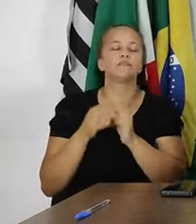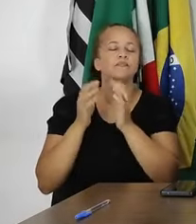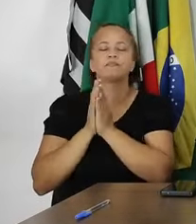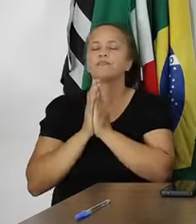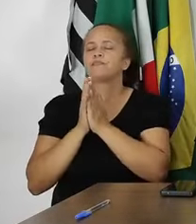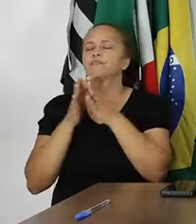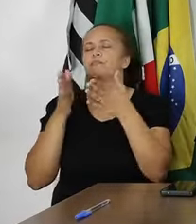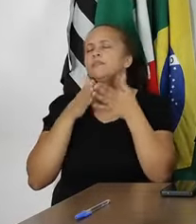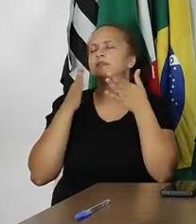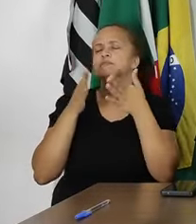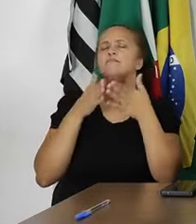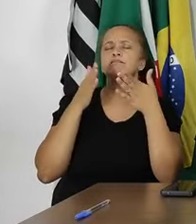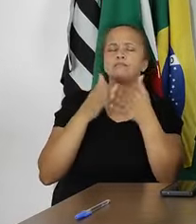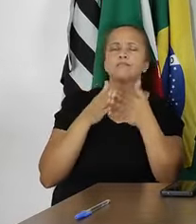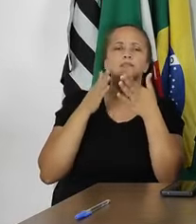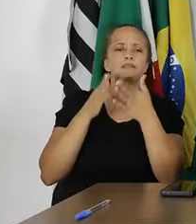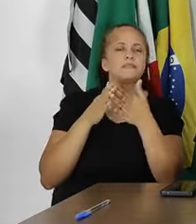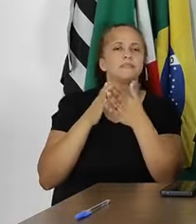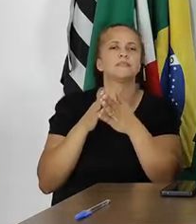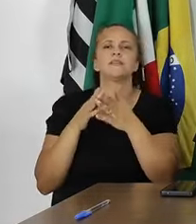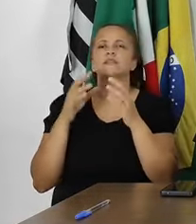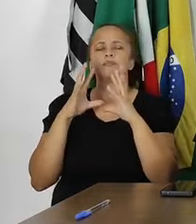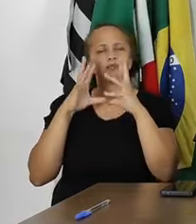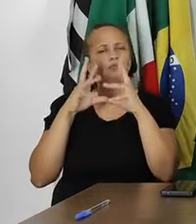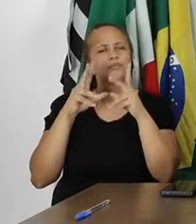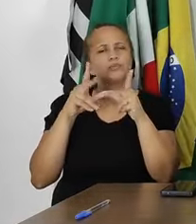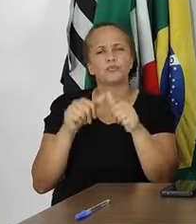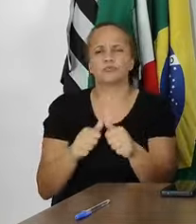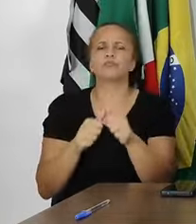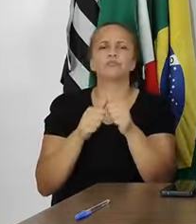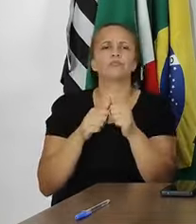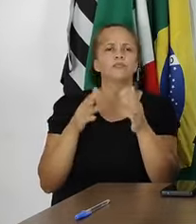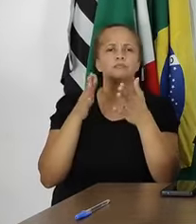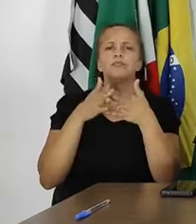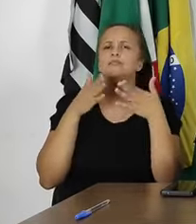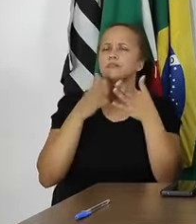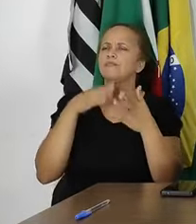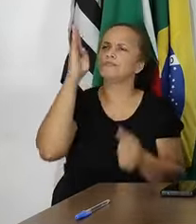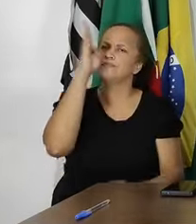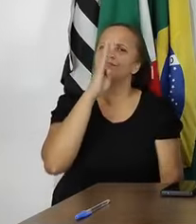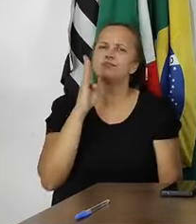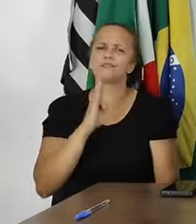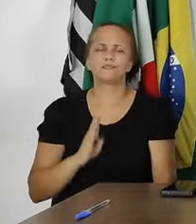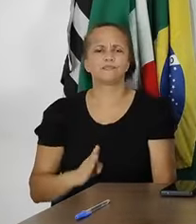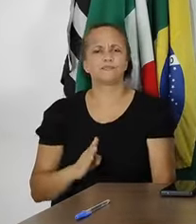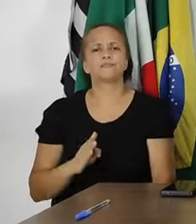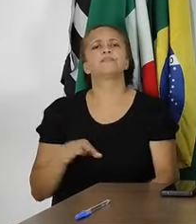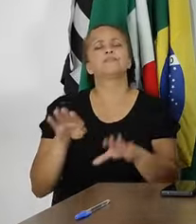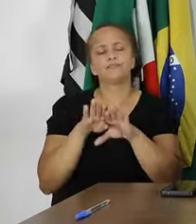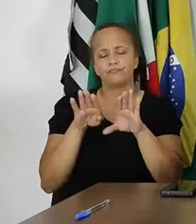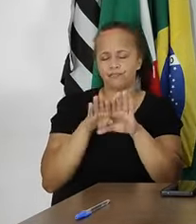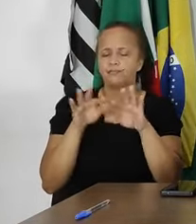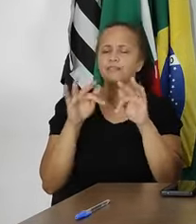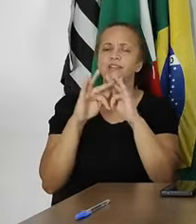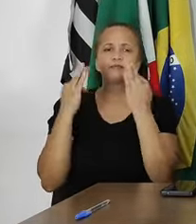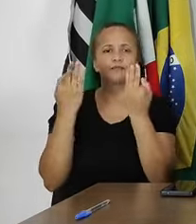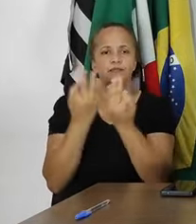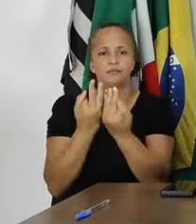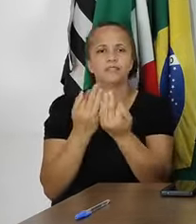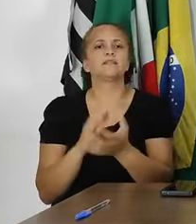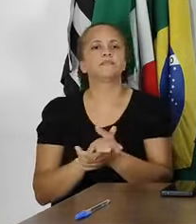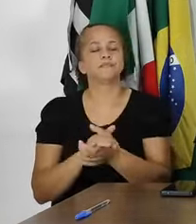para interceder e clamar por tantas situações, clamar pela nossa nação e principalmente pelas famílias, né?